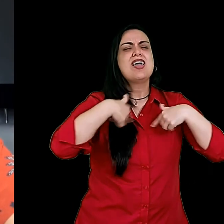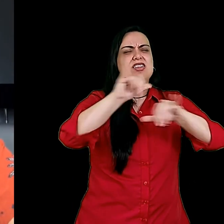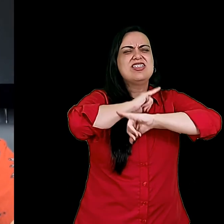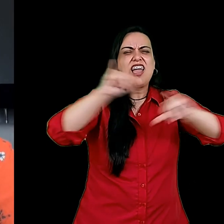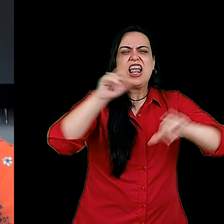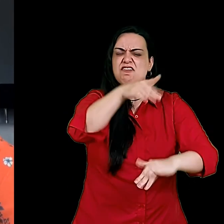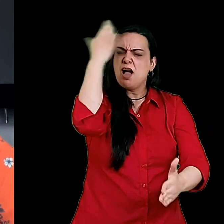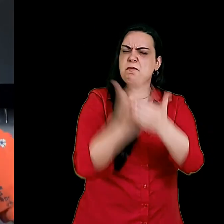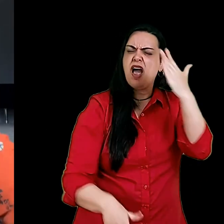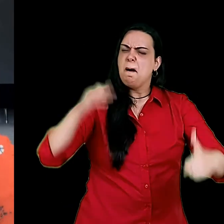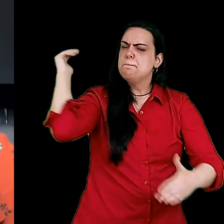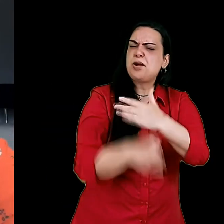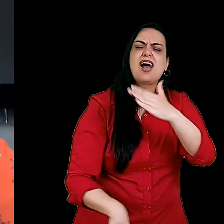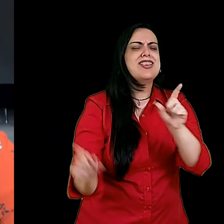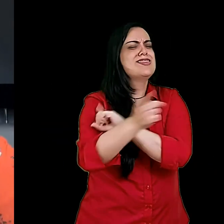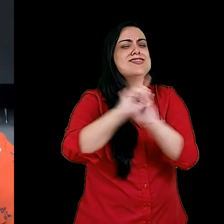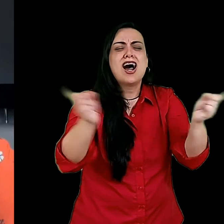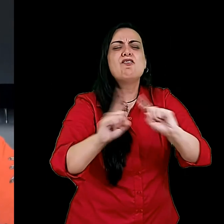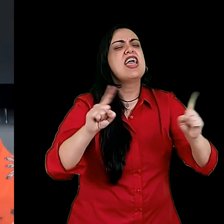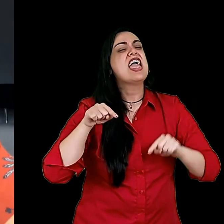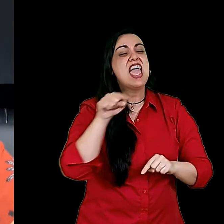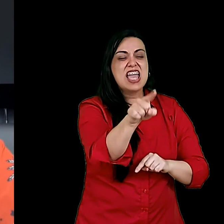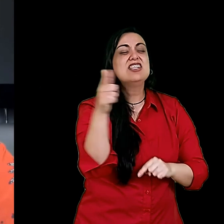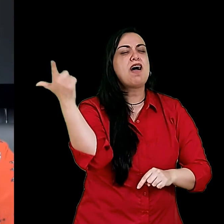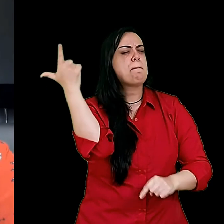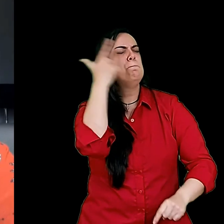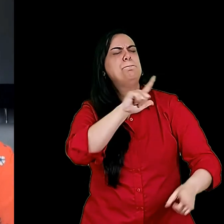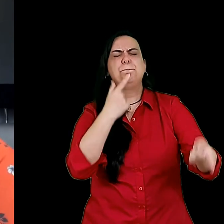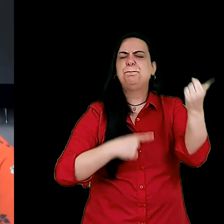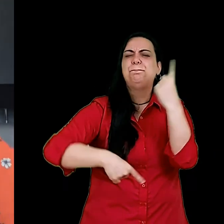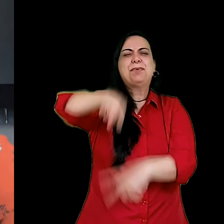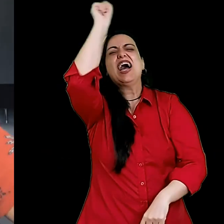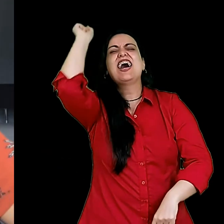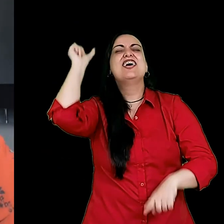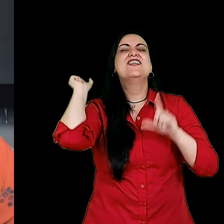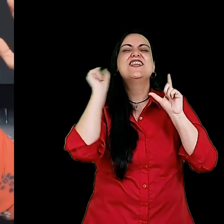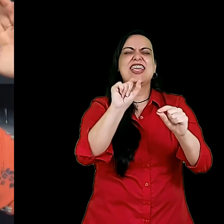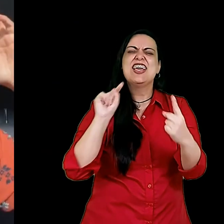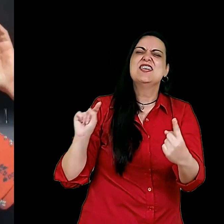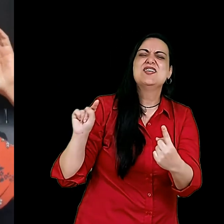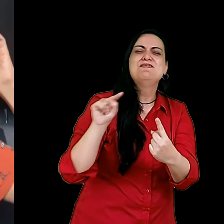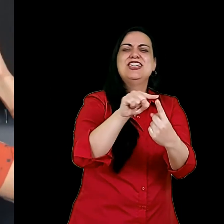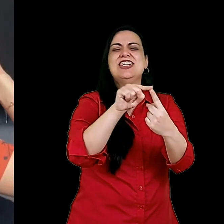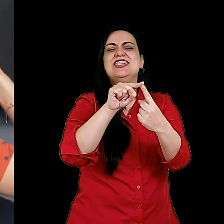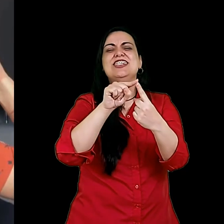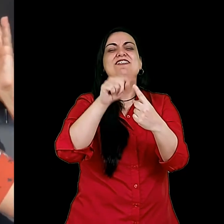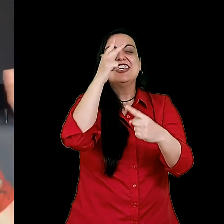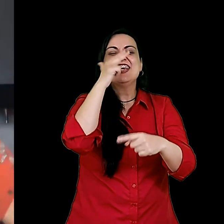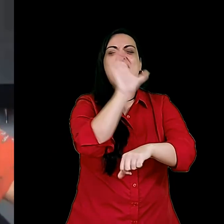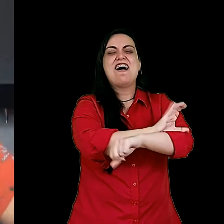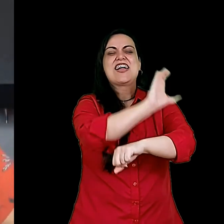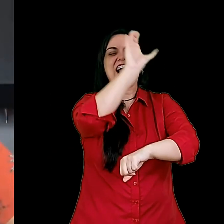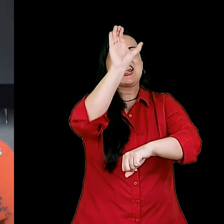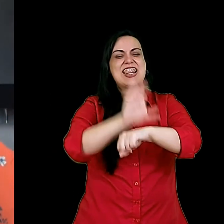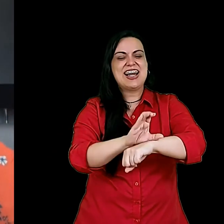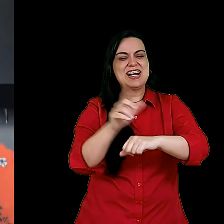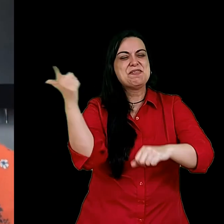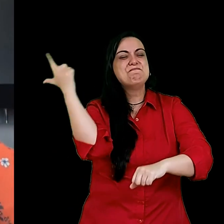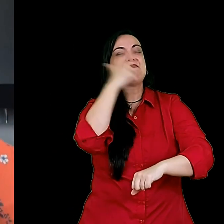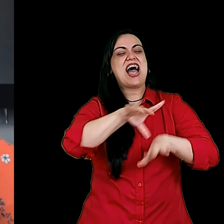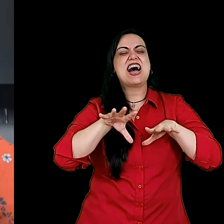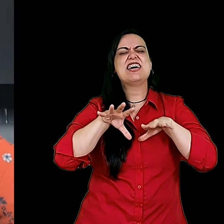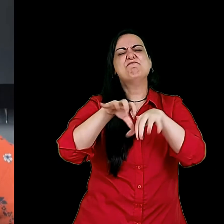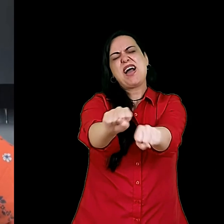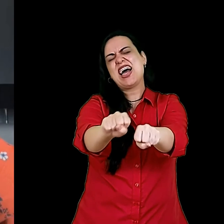nesta jornada. Ah, Senhor, eu declaro que eles não vão perecer no deserto, mas eles vão alcançar a Canaã do teu